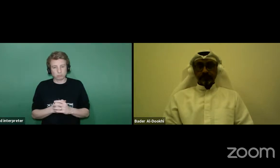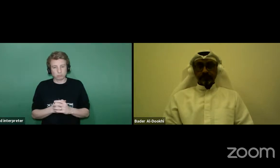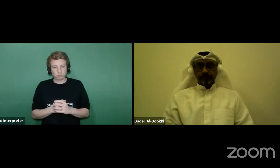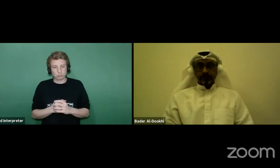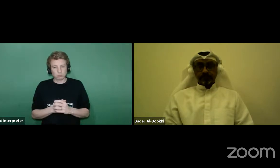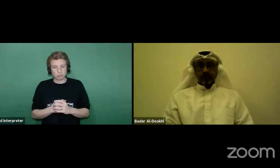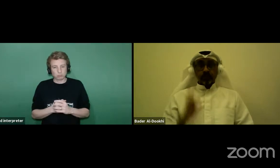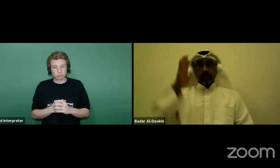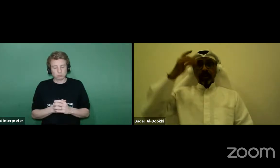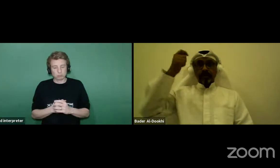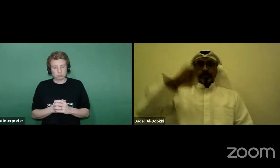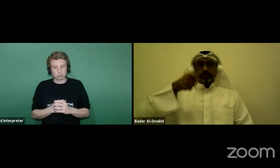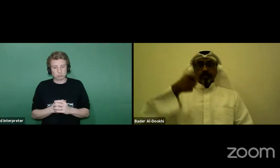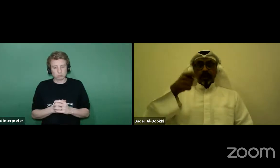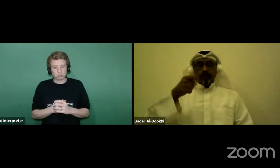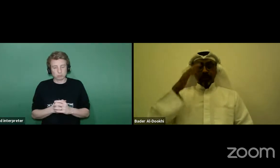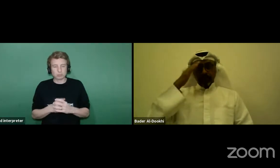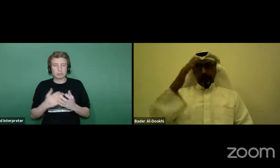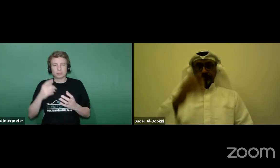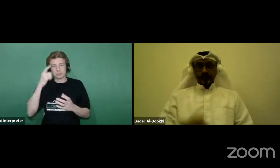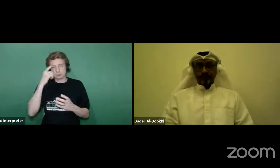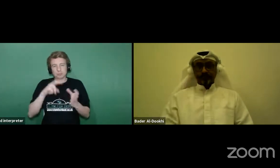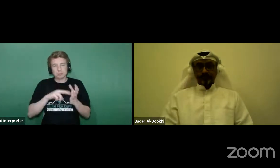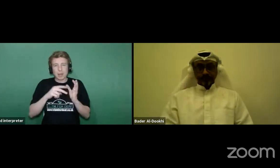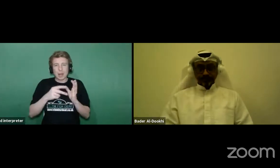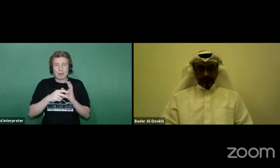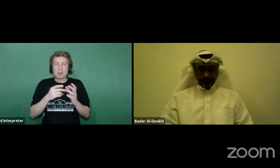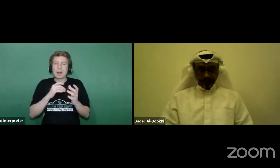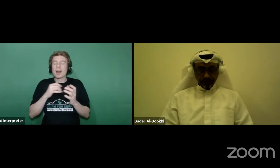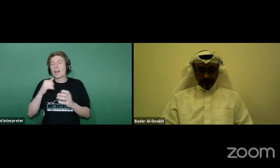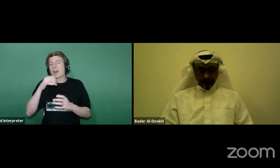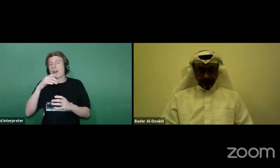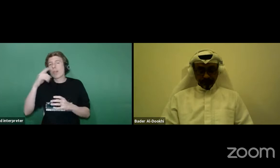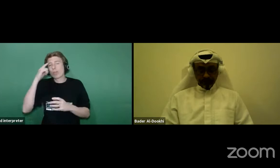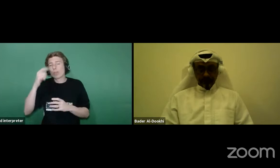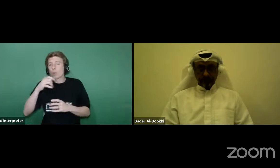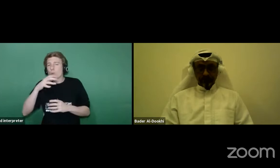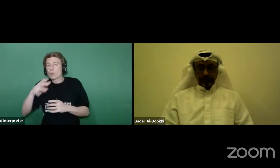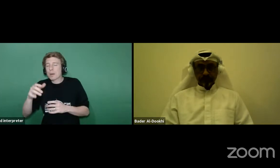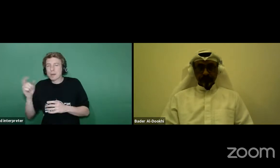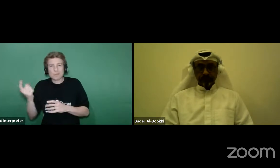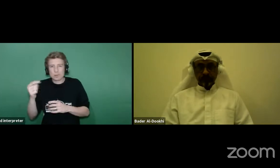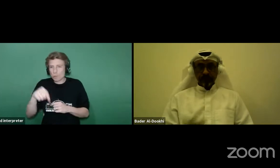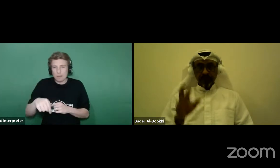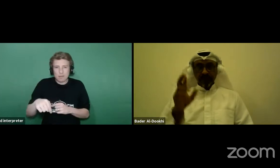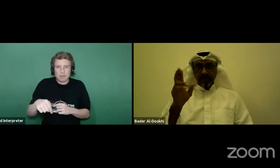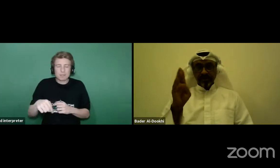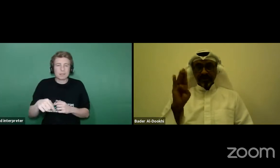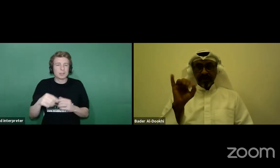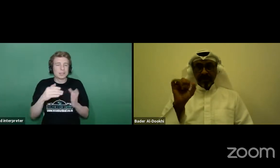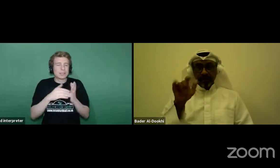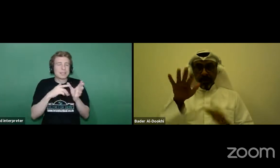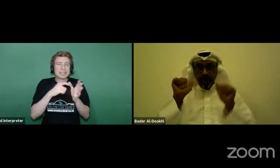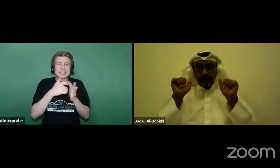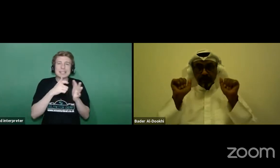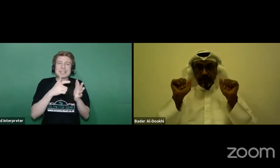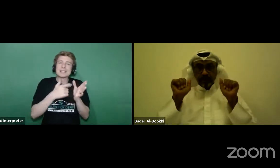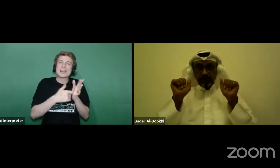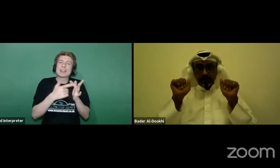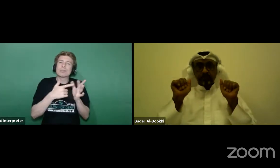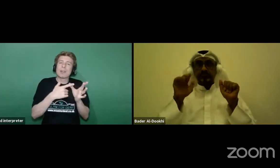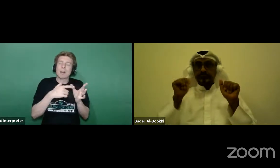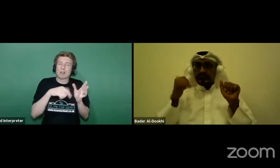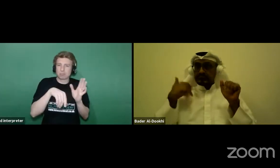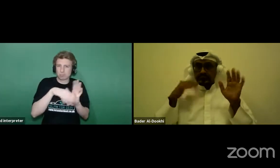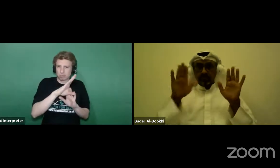السلام عليكم. وعليكم السلام ورحمة الله. زكريا still there? أي زكريا